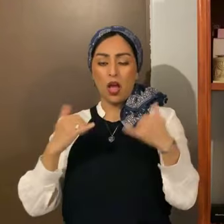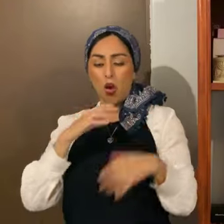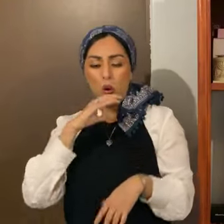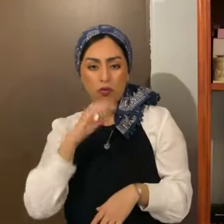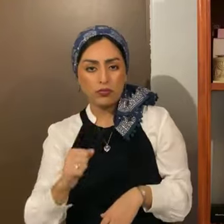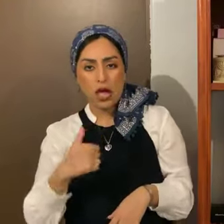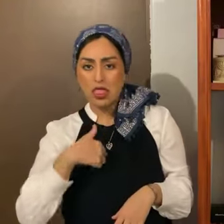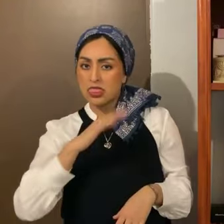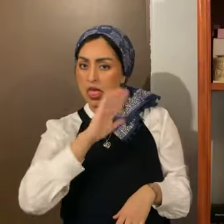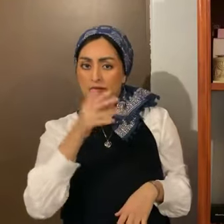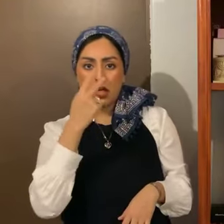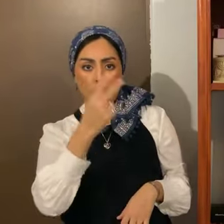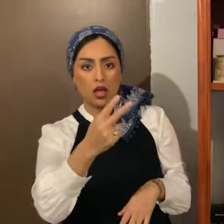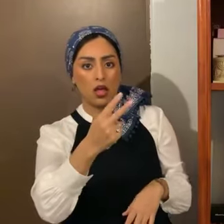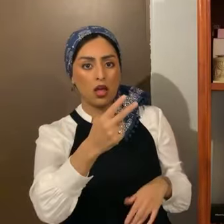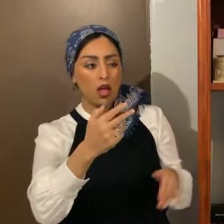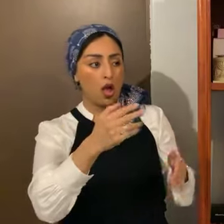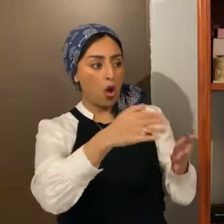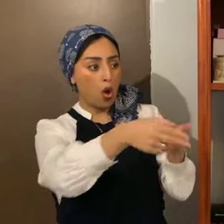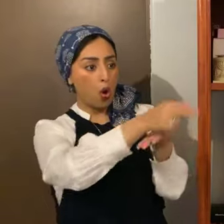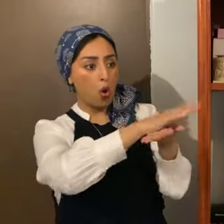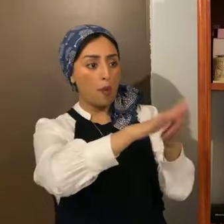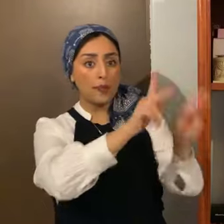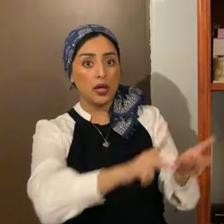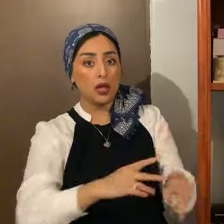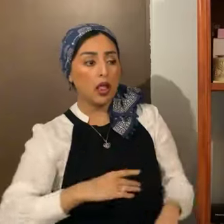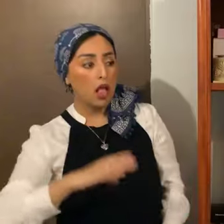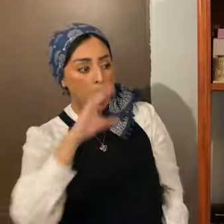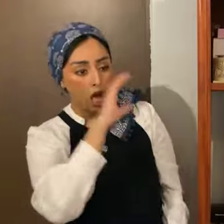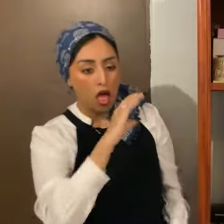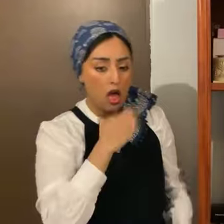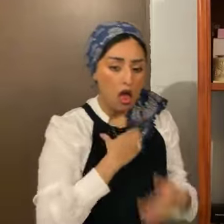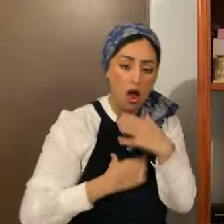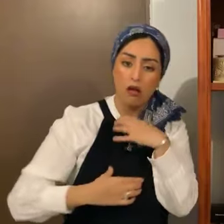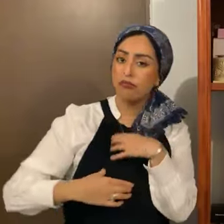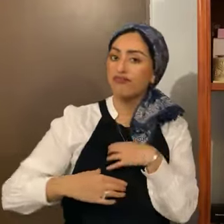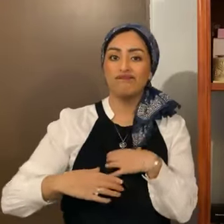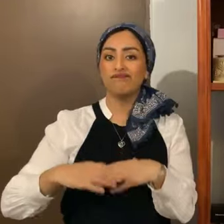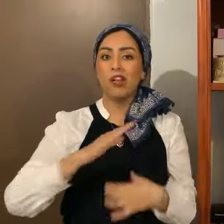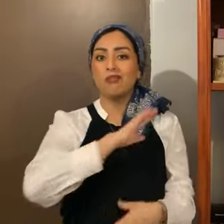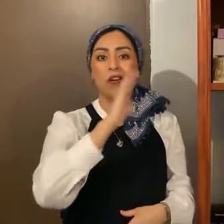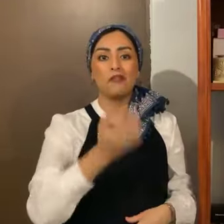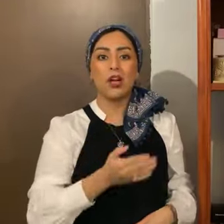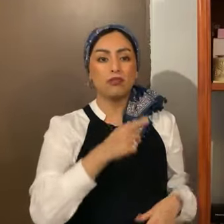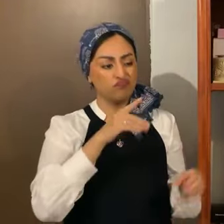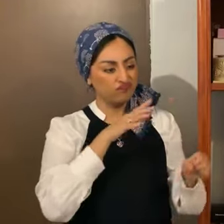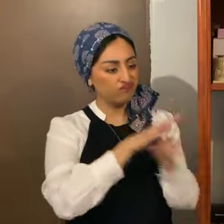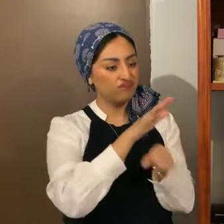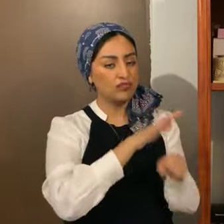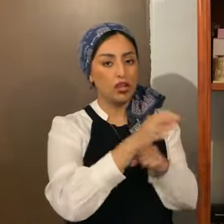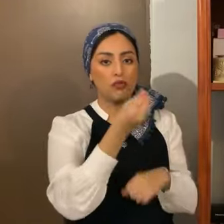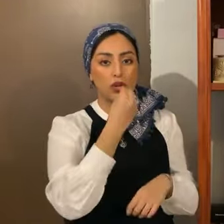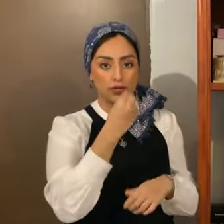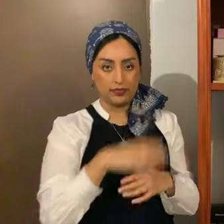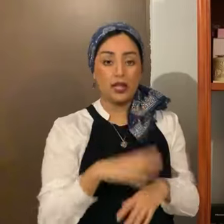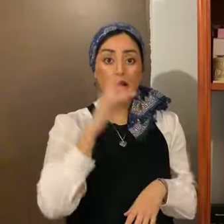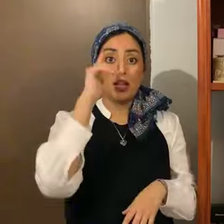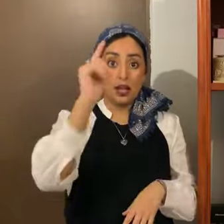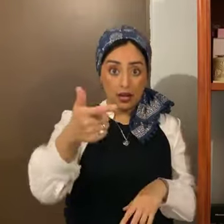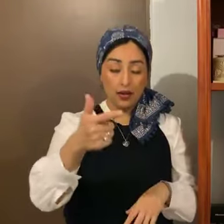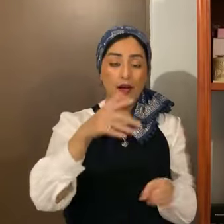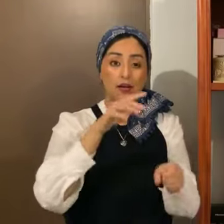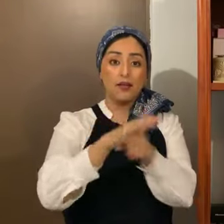y no he visto justo que mendigue, ni su descendencia que mendigue pan. Entonces no falta el